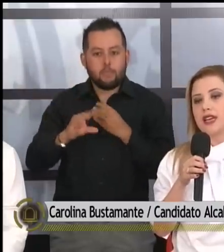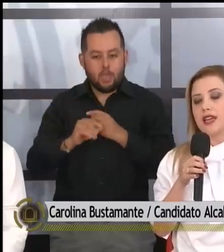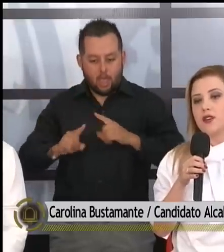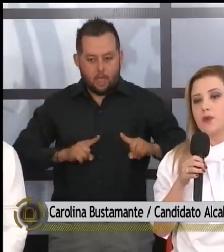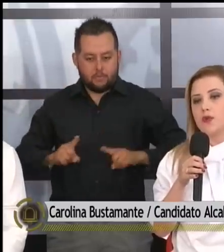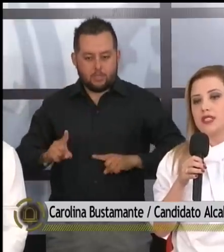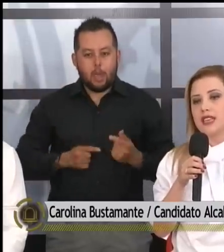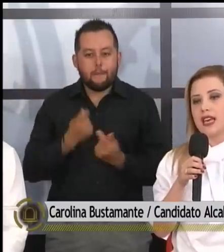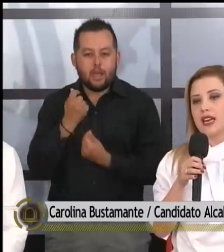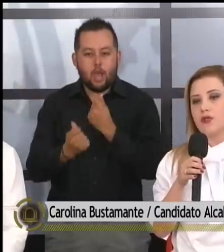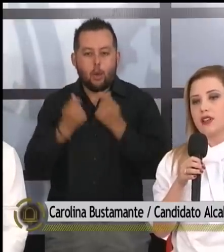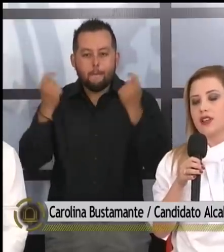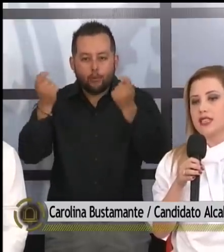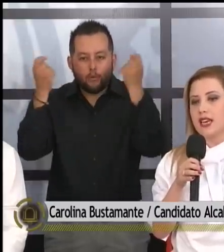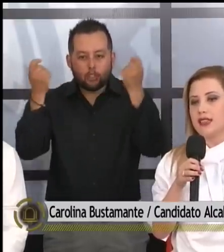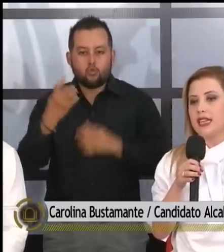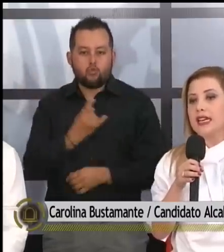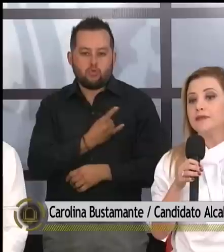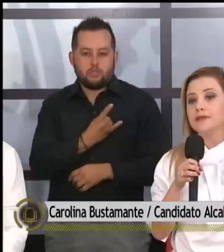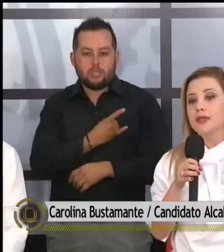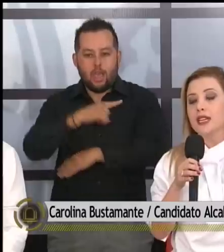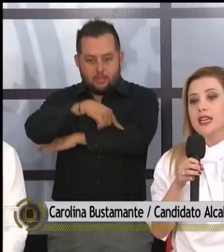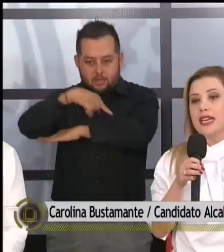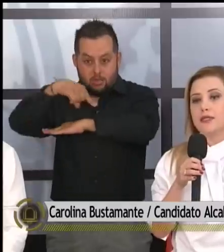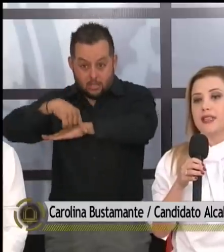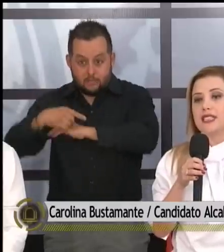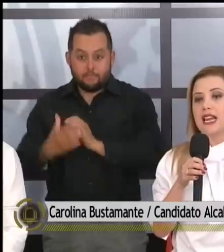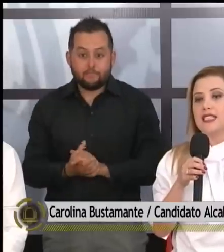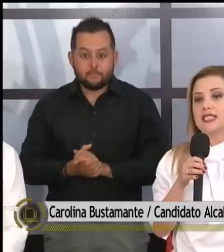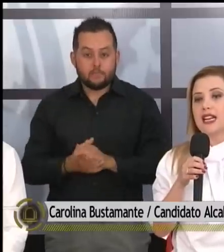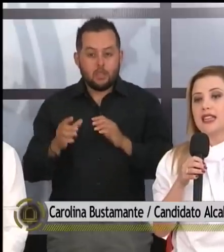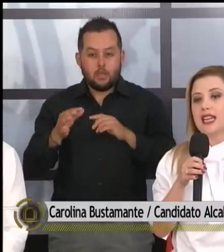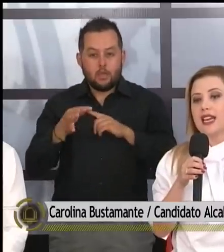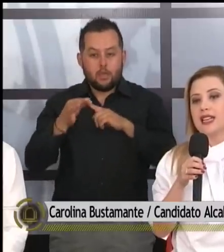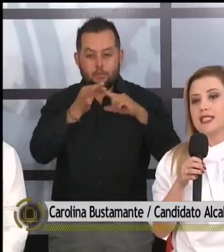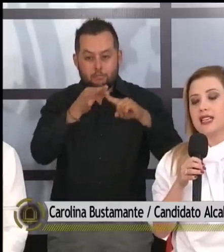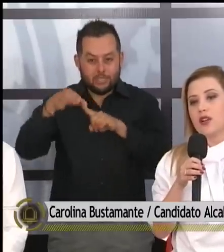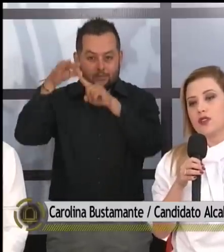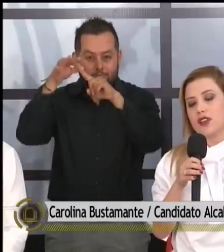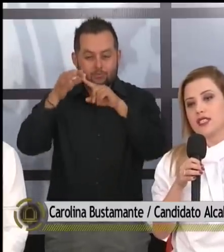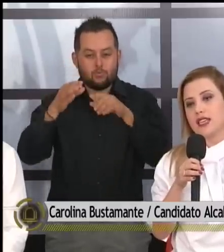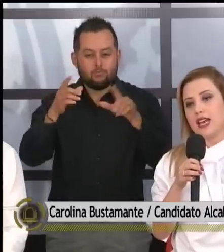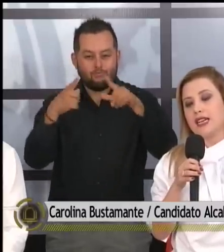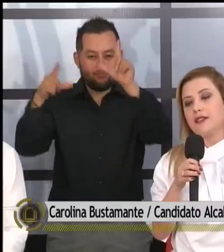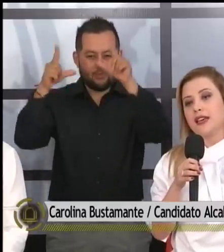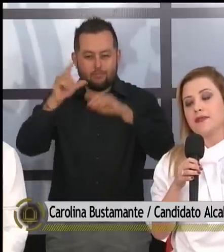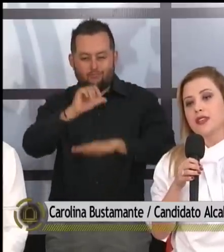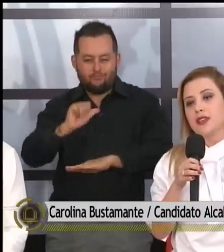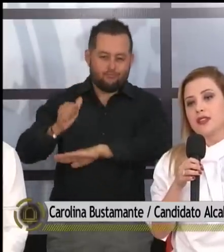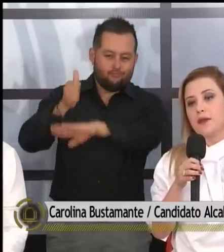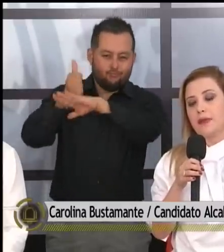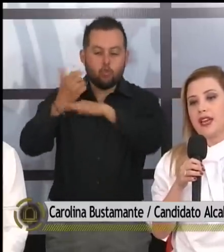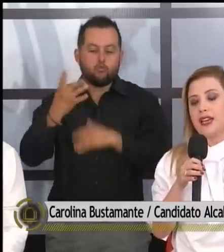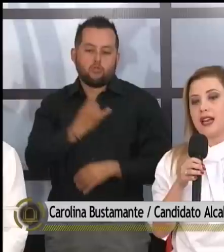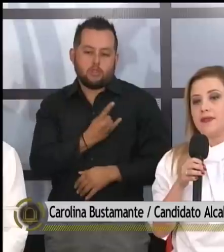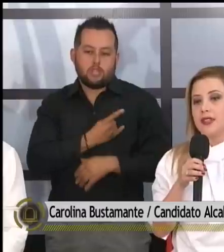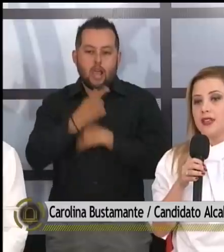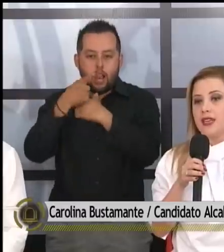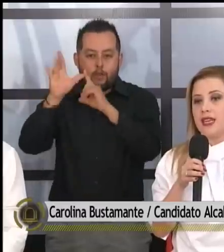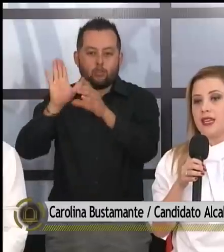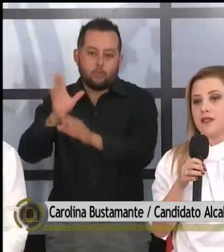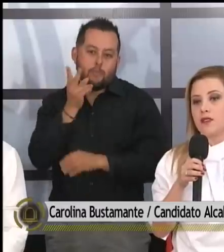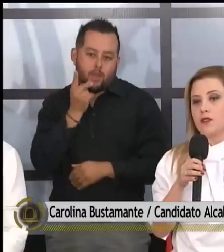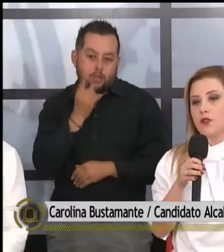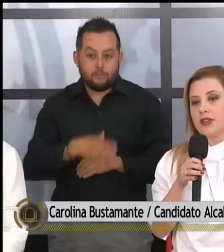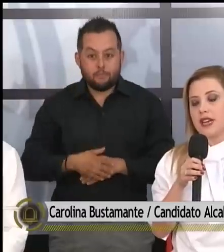administradora en mercado y publicidad de la Universidad Andina, especialista en alta gerencia de la Universidad Libre de Pereira